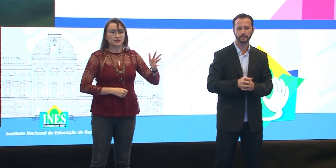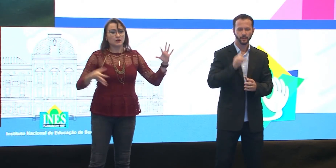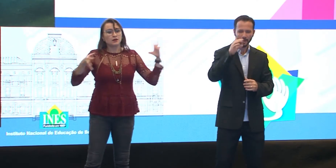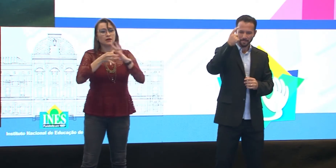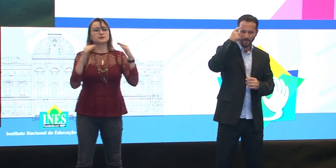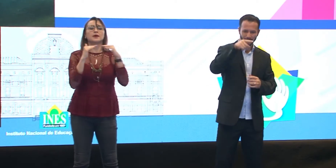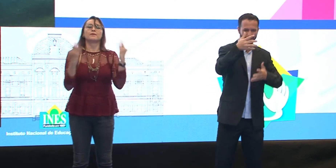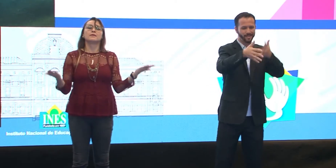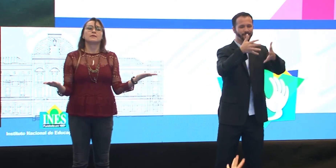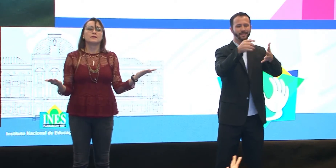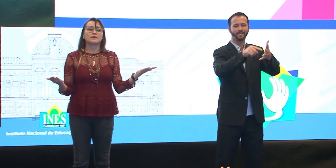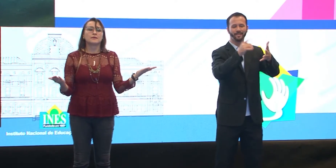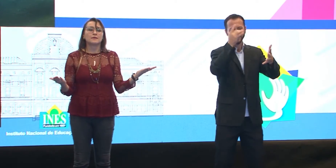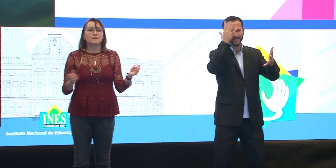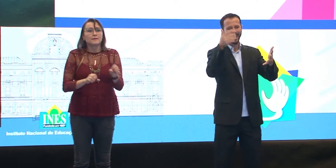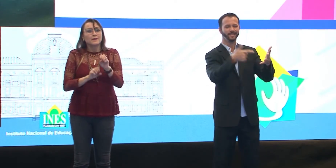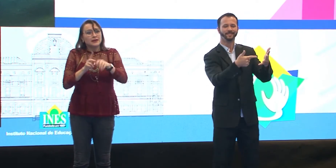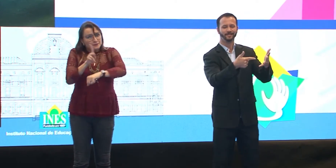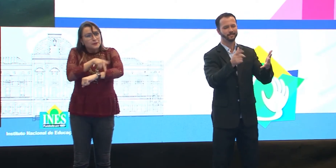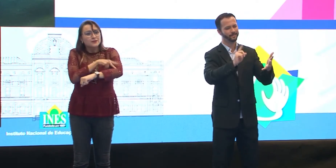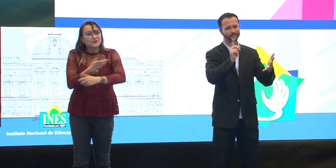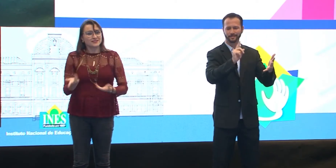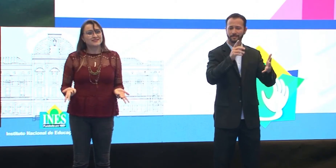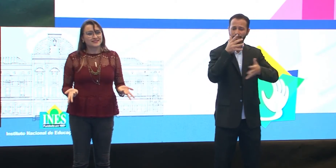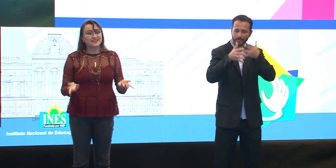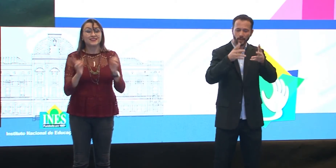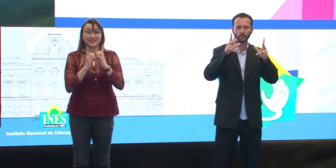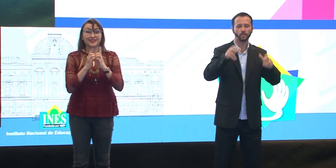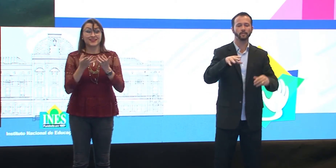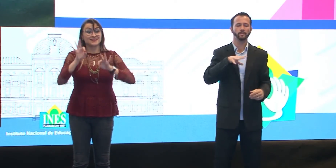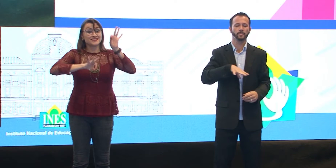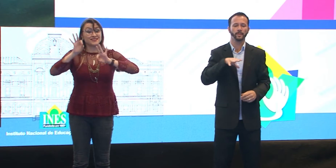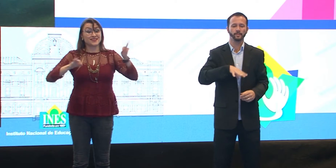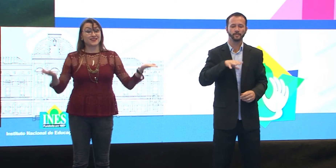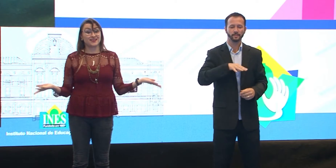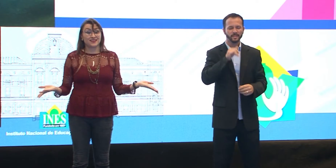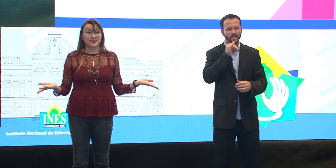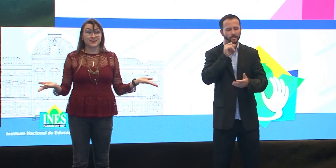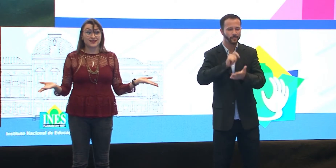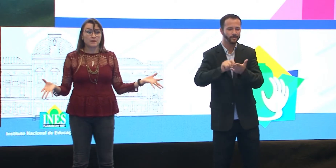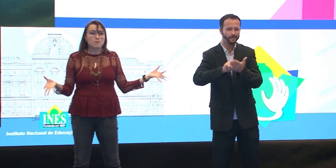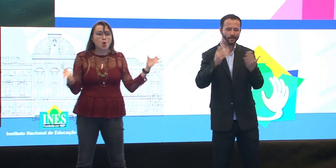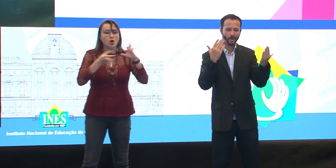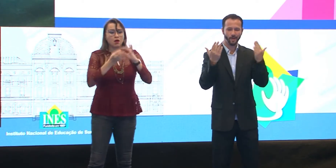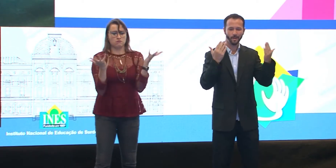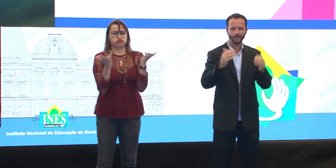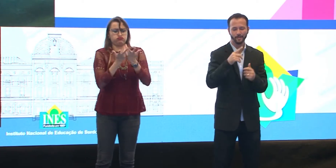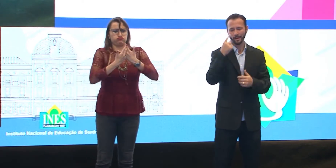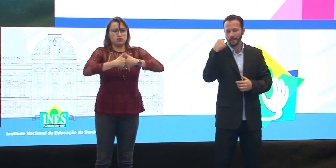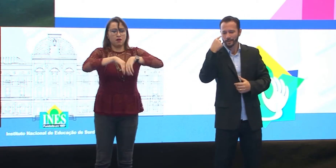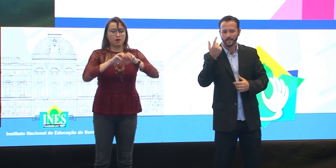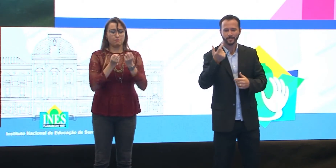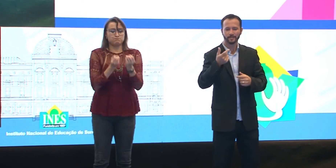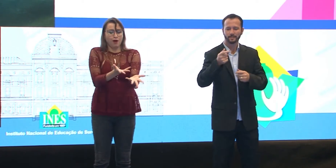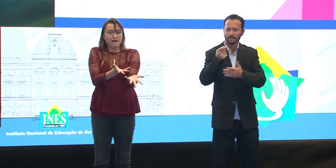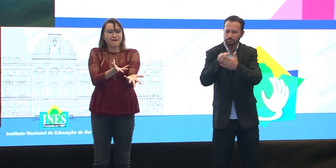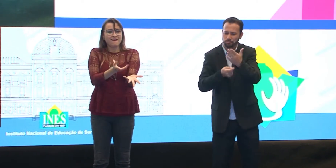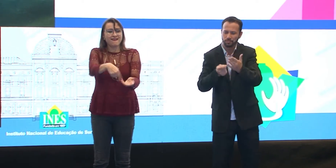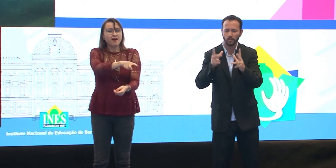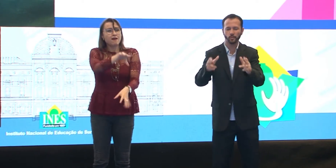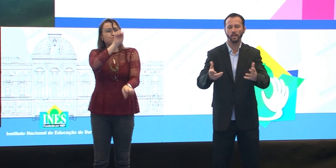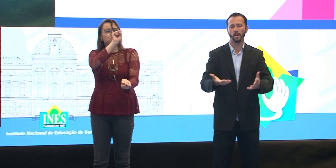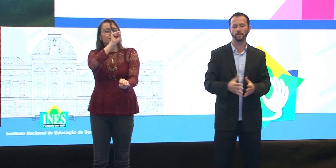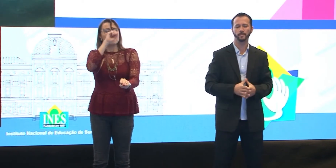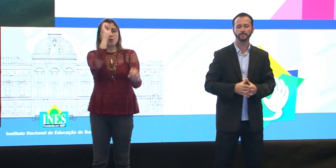A gente sabe da importância da língua de sinais, mas ela está atrelada a quê? Atrelada a uma prática pedagógica, a estratégias didáticas que vão